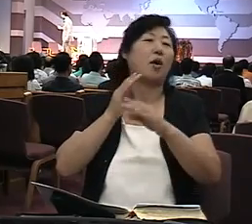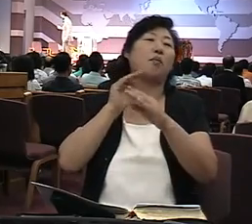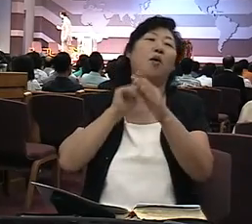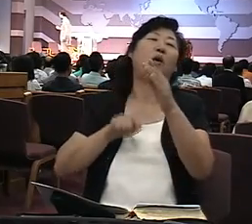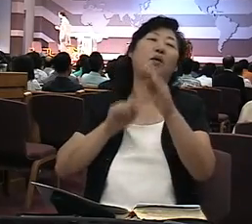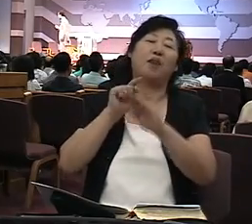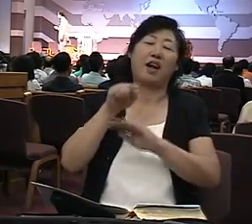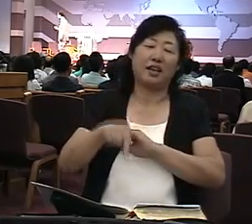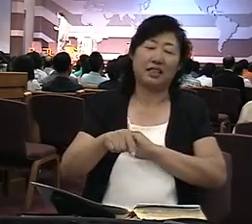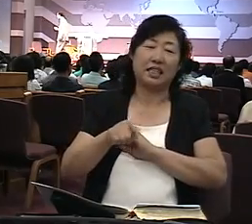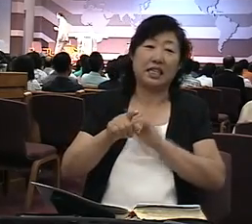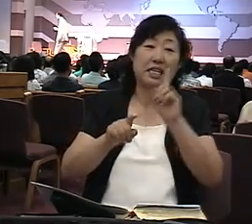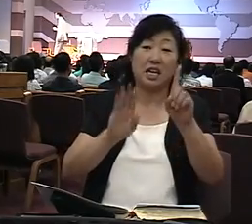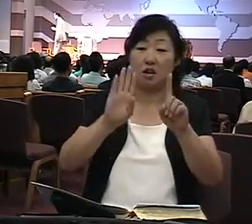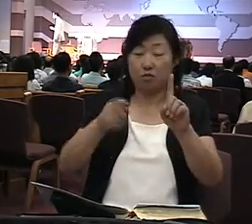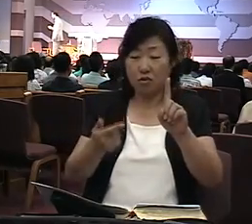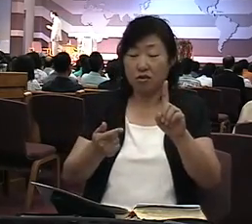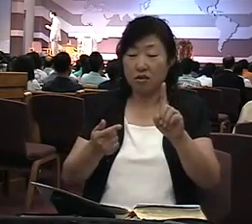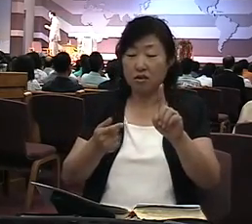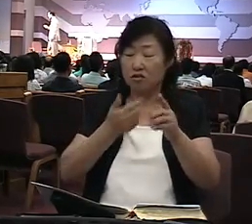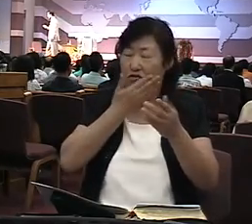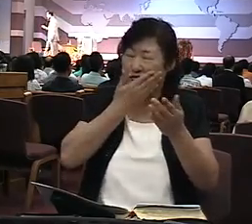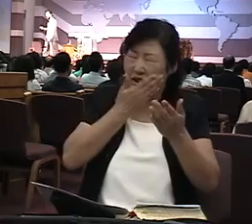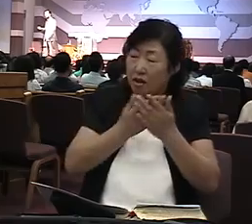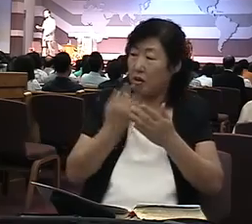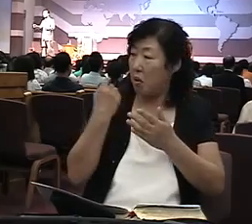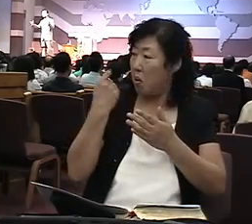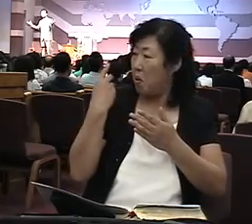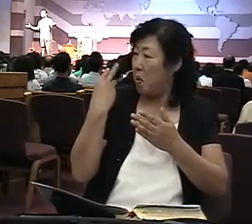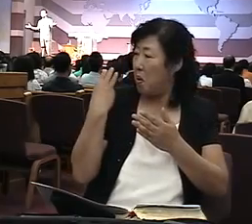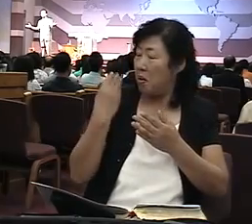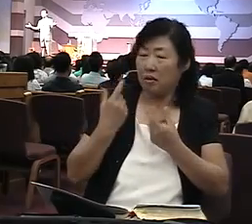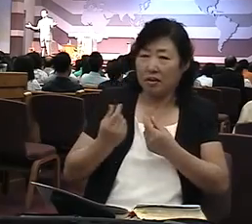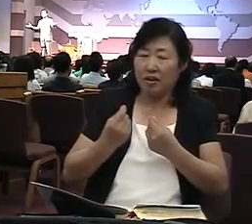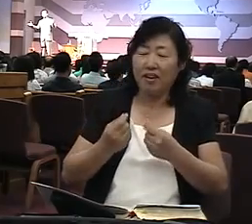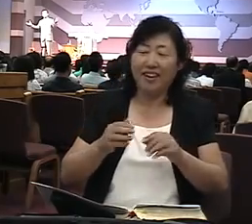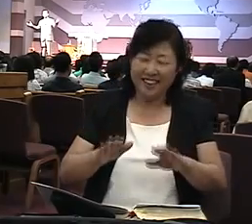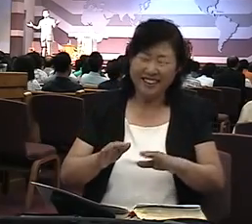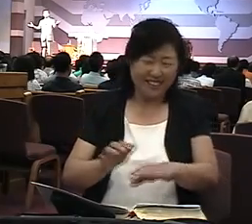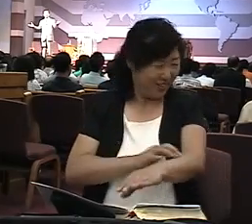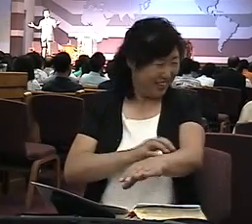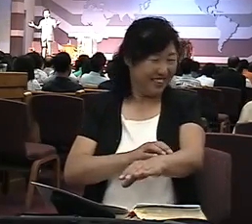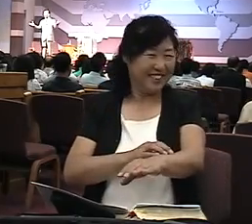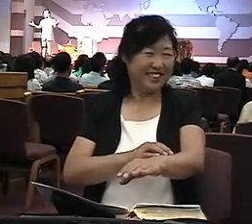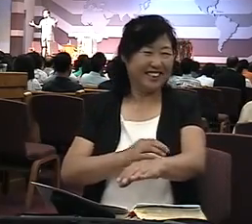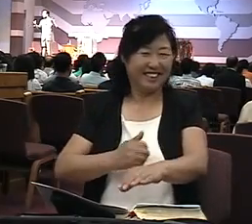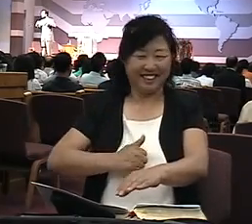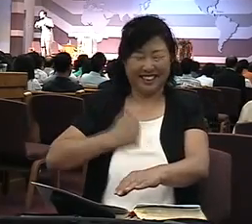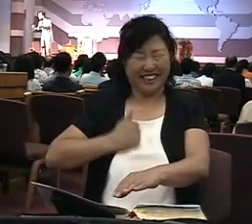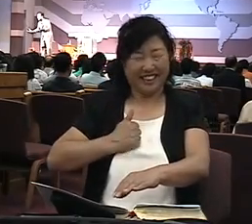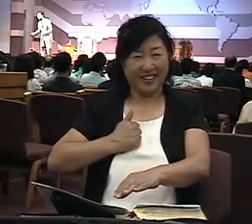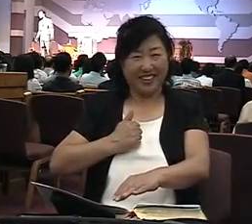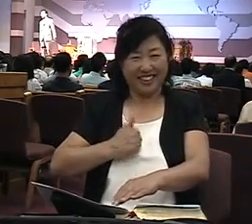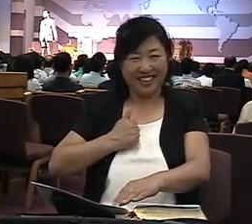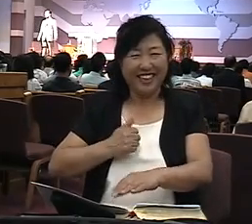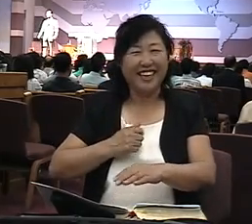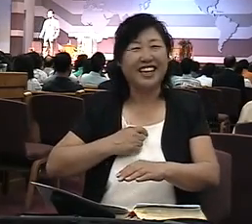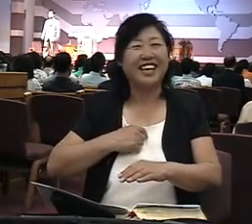중요하다고 한 게 어제 같은데 이제는 그냥 귀찮으면 귀찮고 짜증나면 짜증나고 그런 제 모습을 발견한 거